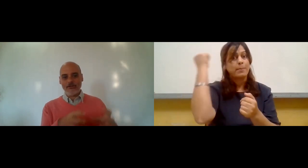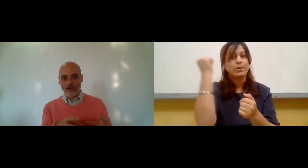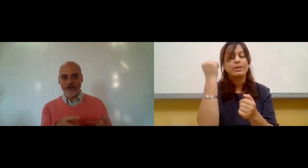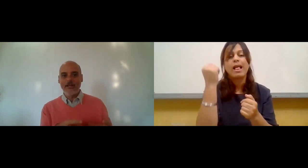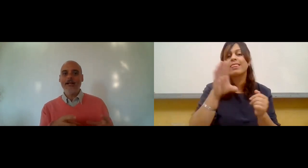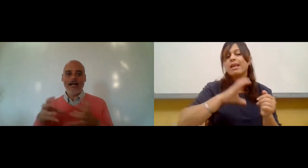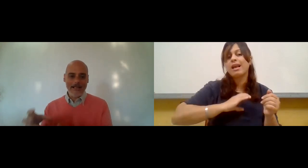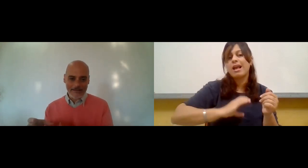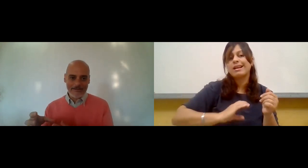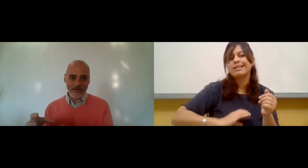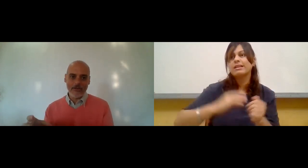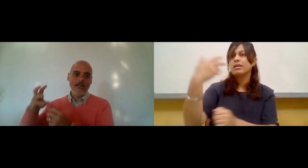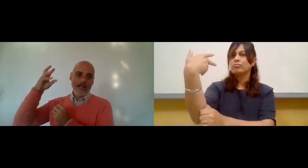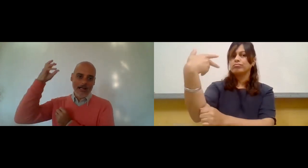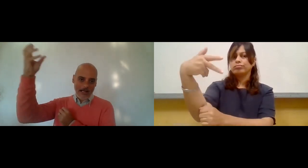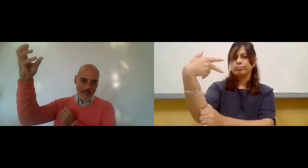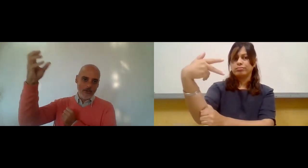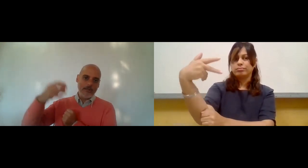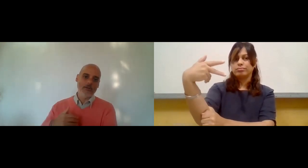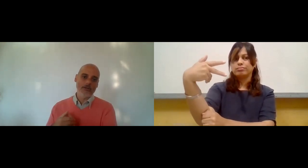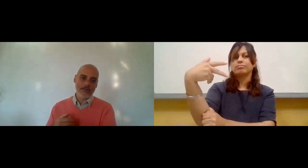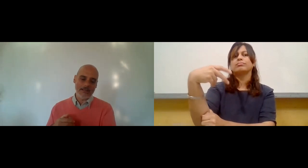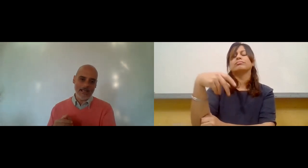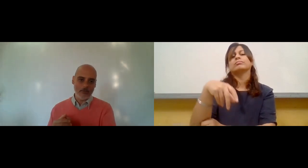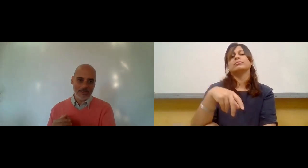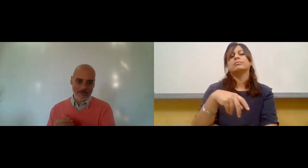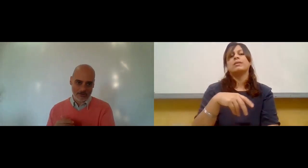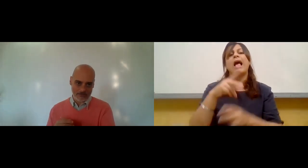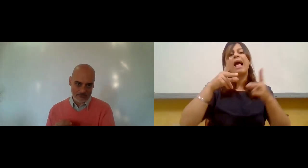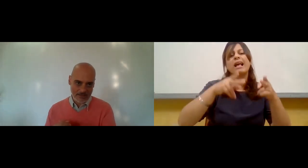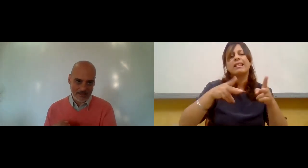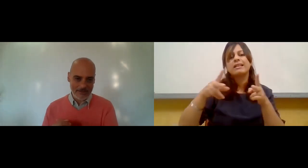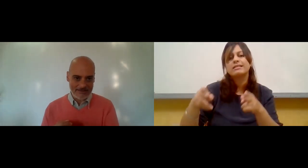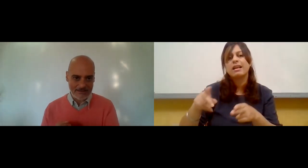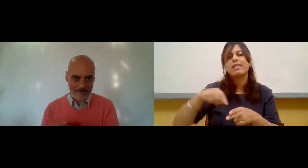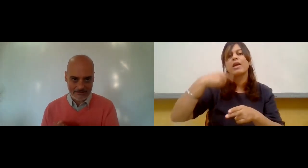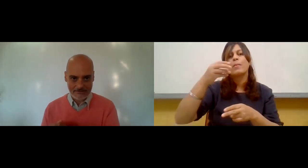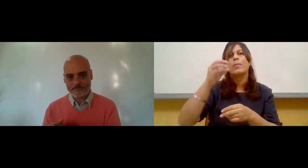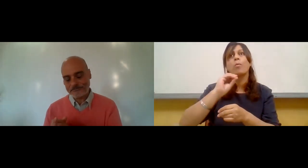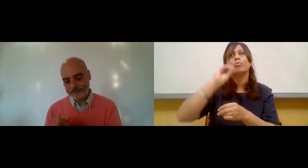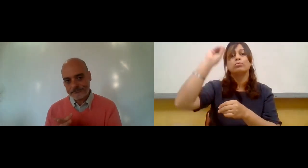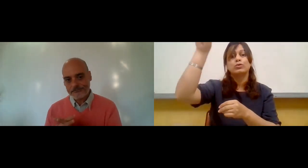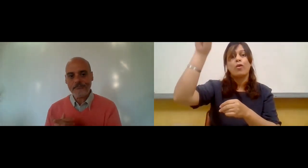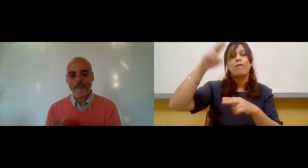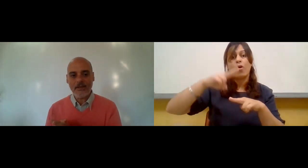la grabación, la edición, a luego la publicación, que generalmente es en internet.